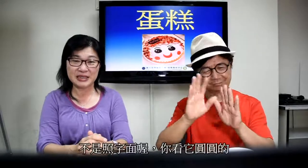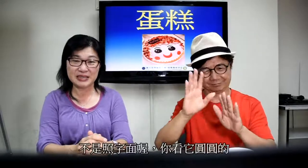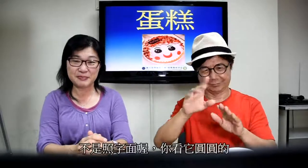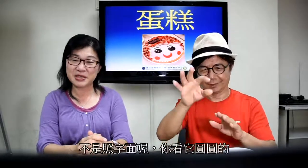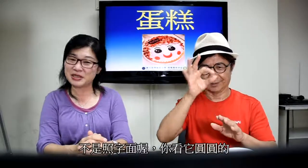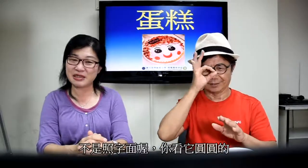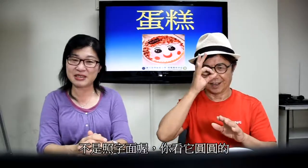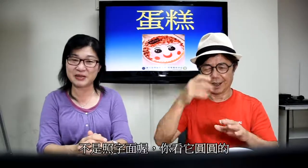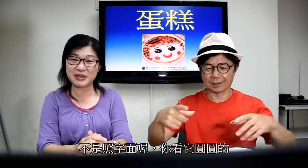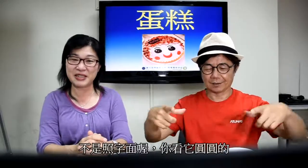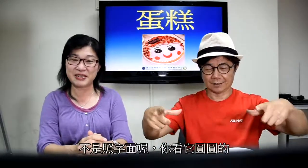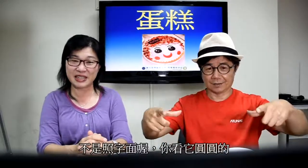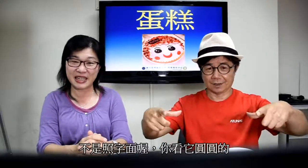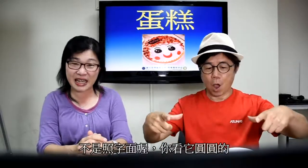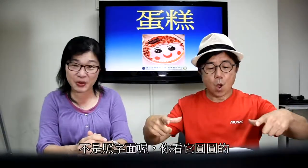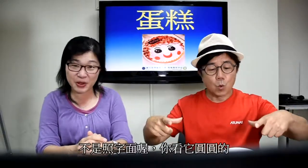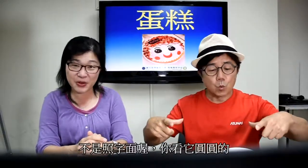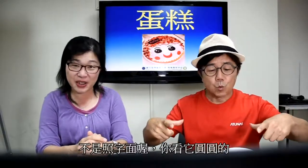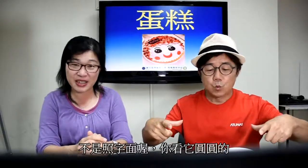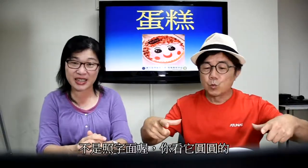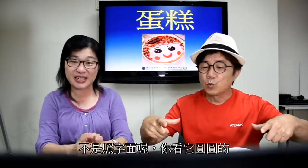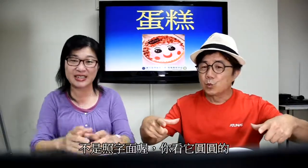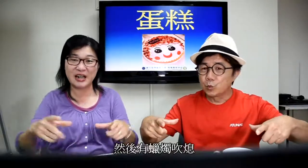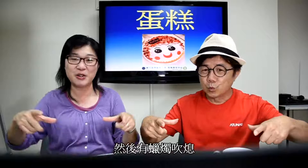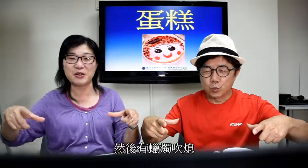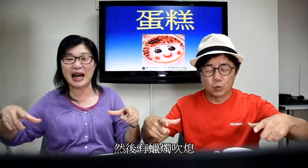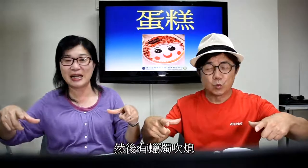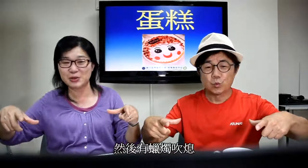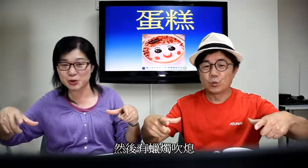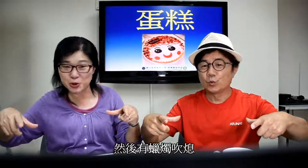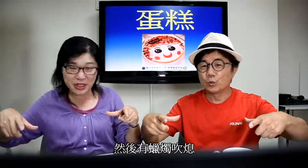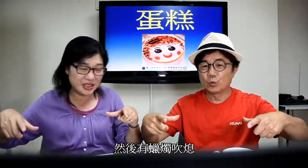不是照字面哦，你看它圆圆的，然后有蜡烛吹熄。